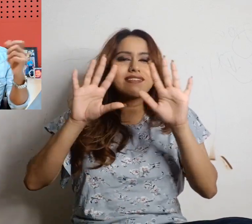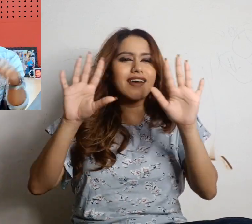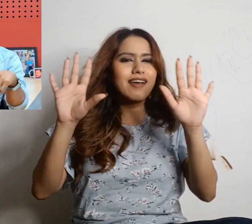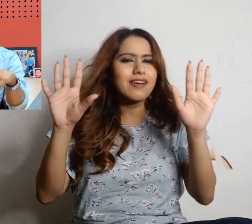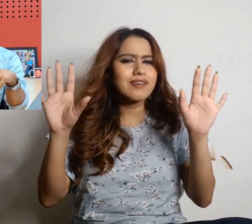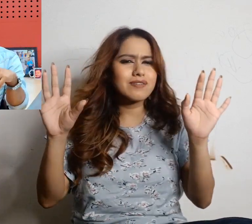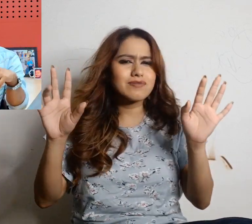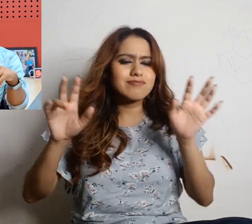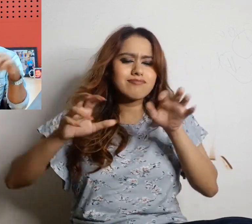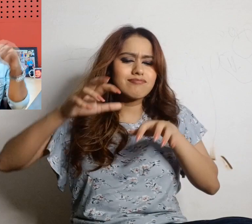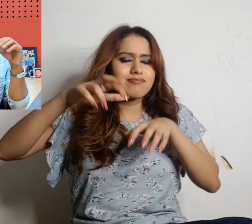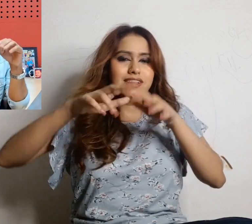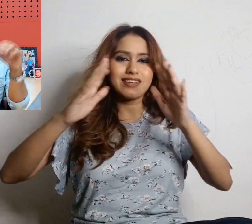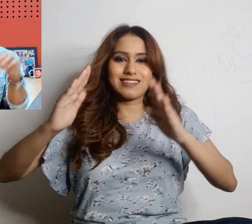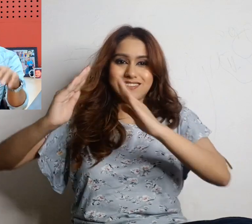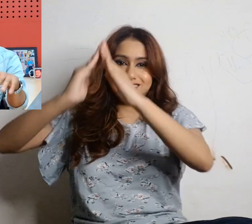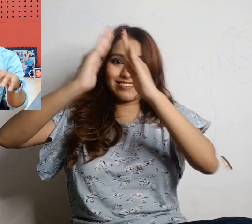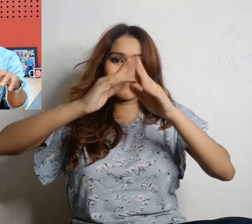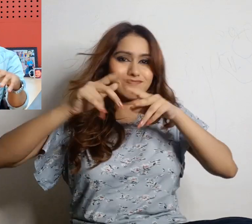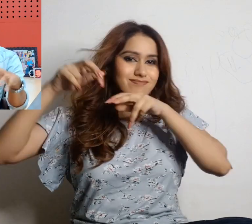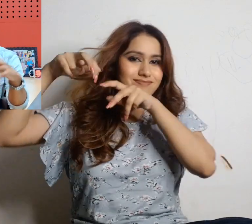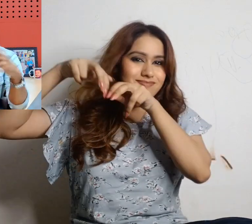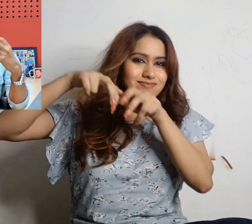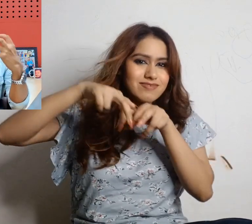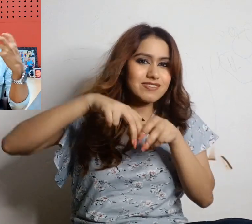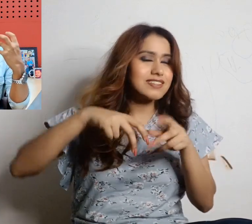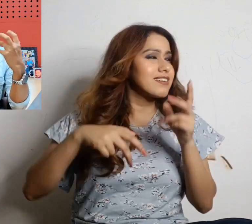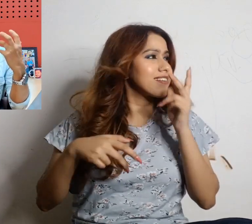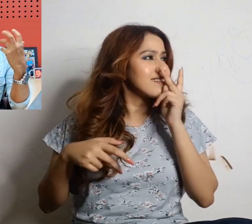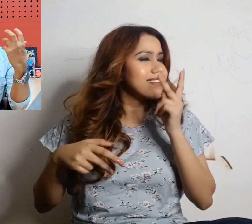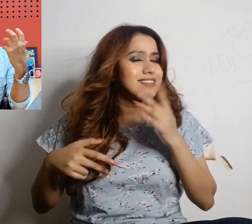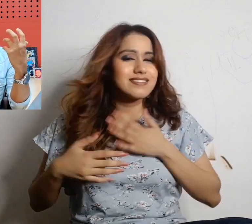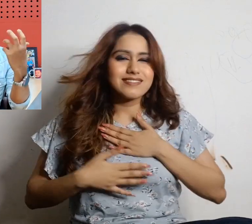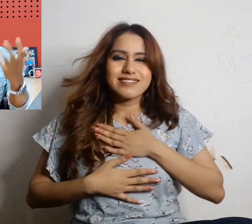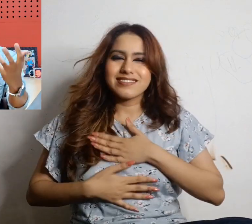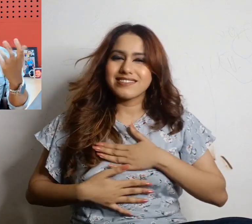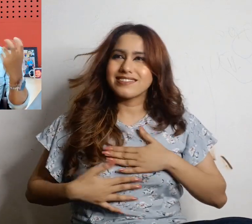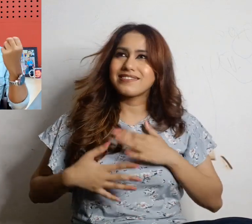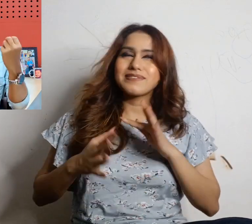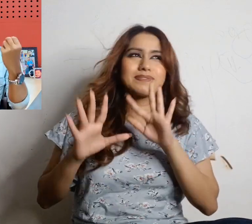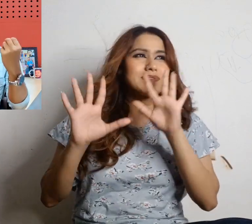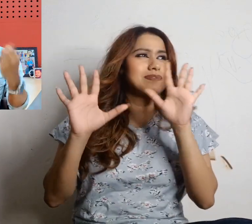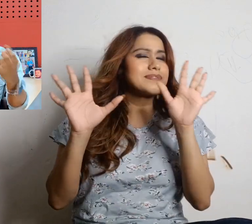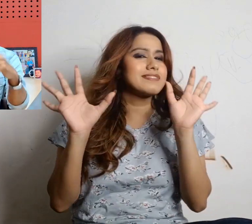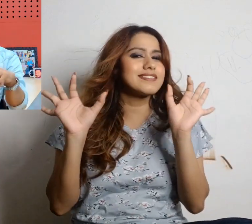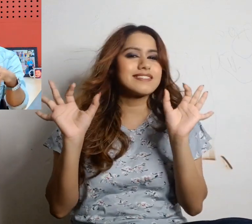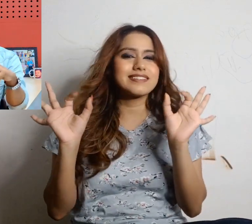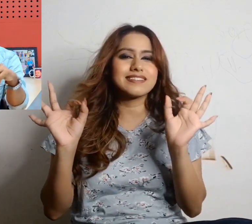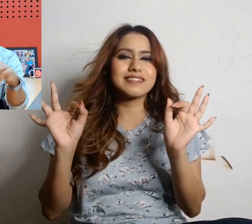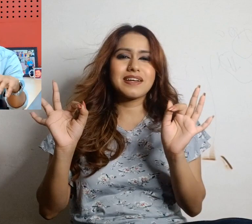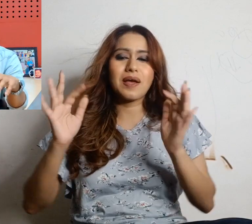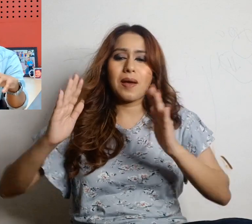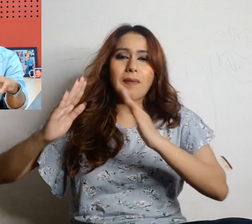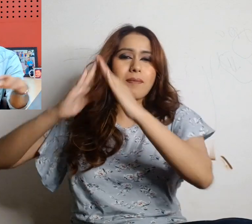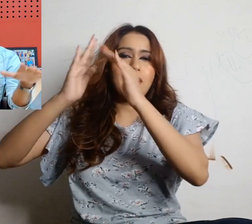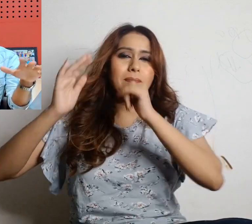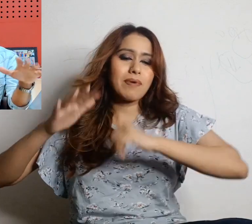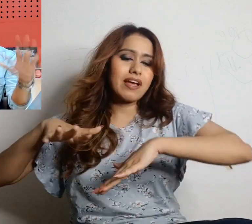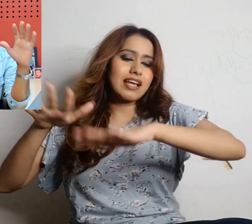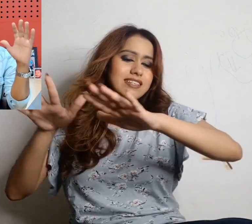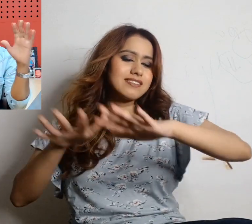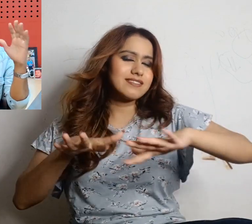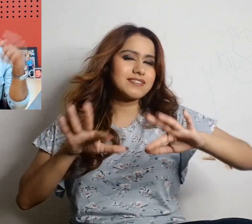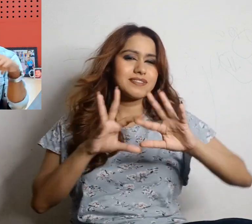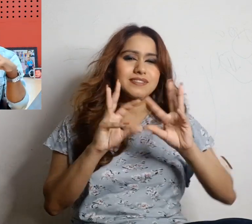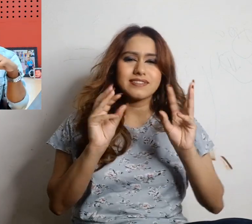क्या सुंदरता है। जब नीचे उतर रहा था पहाड़ से, तो उस पहाड़ को एंजॉय करते, उस यात्रा को एंजॉय करते हुए आ रहा था। पहाड़ के नीचे नदी बह रही